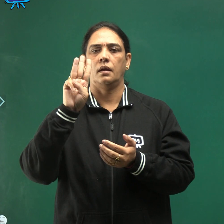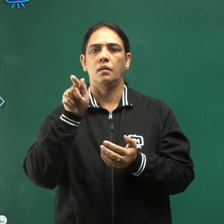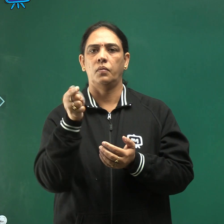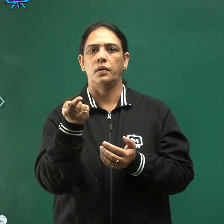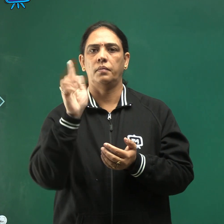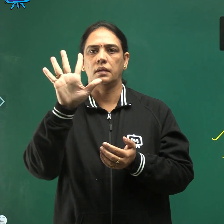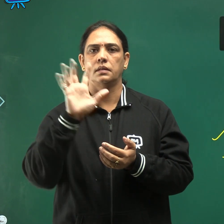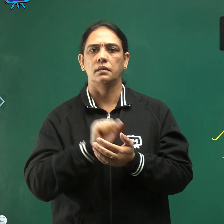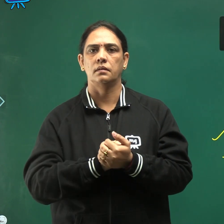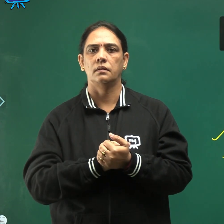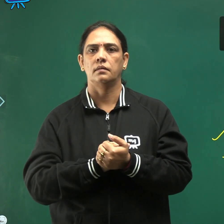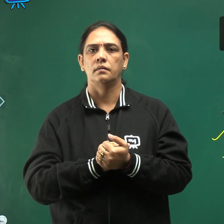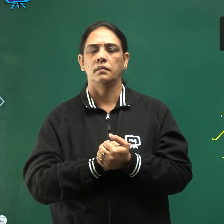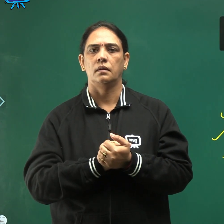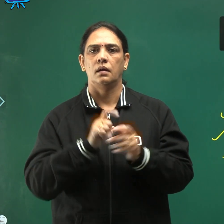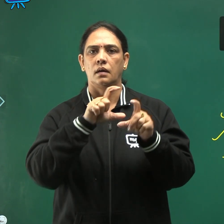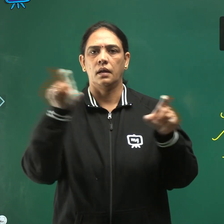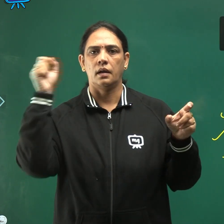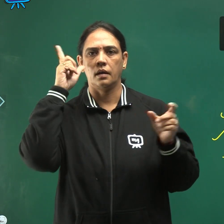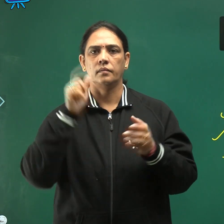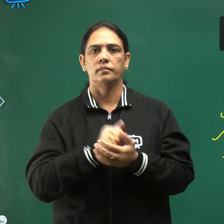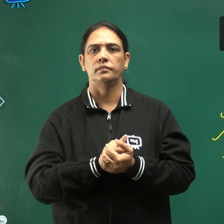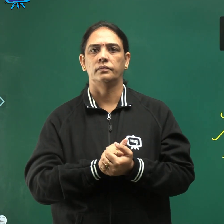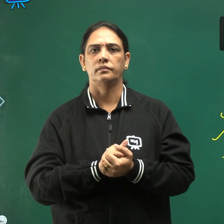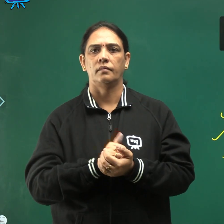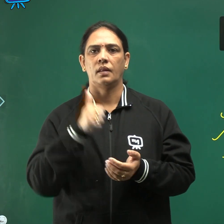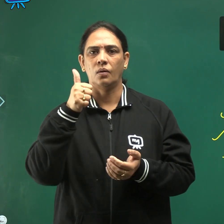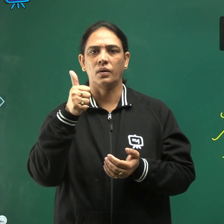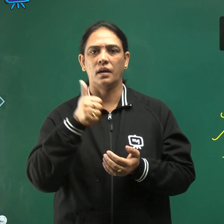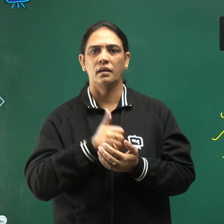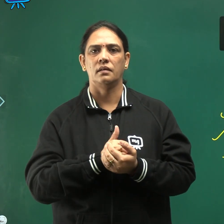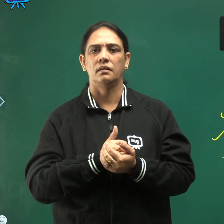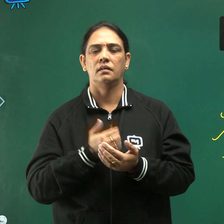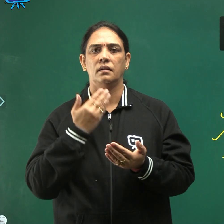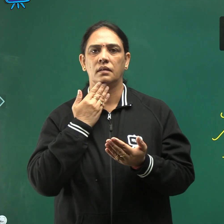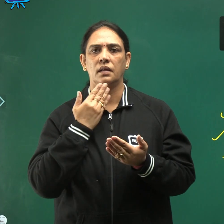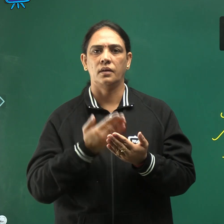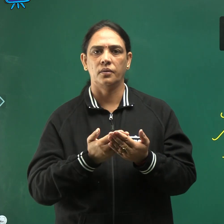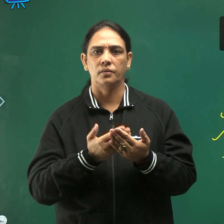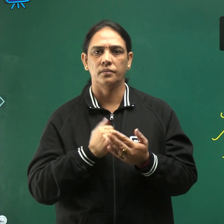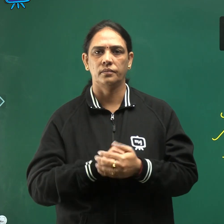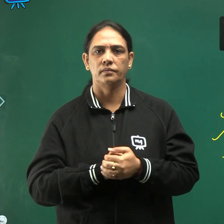3.5। समझ आ गया? ओके, थैंक यू।